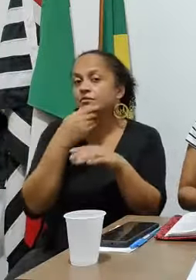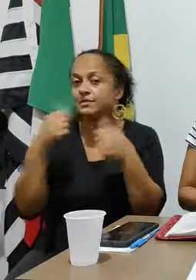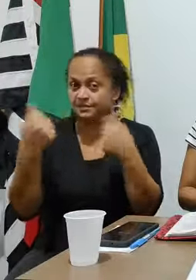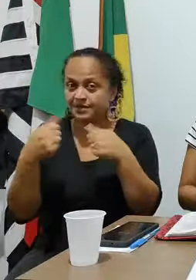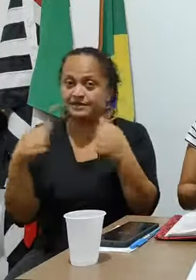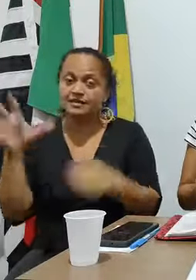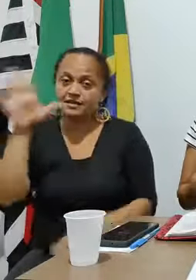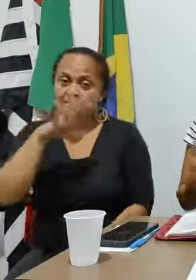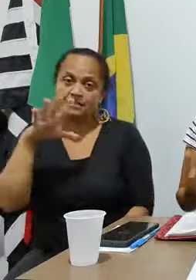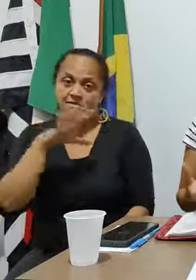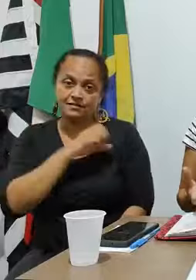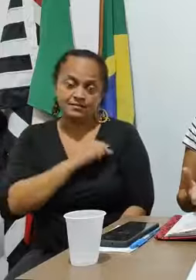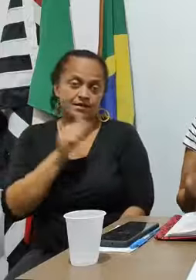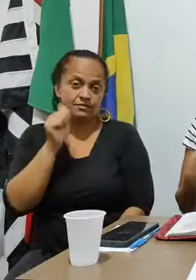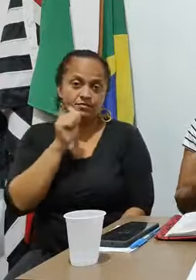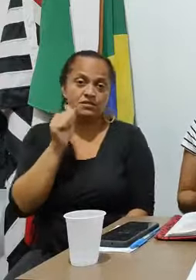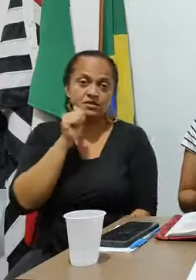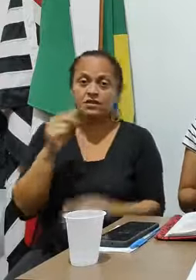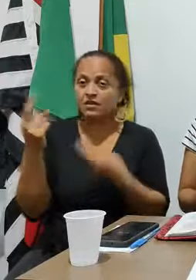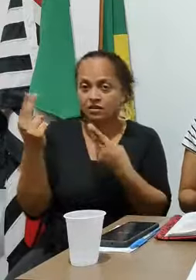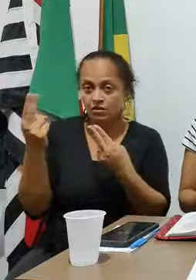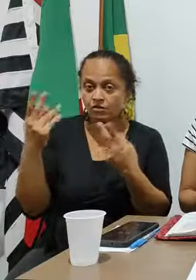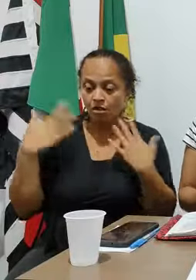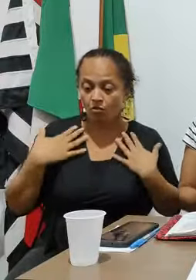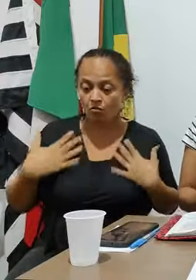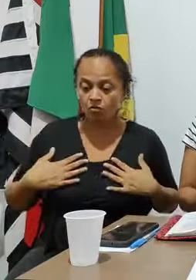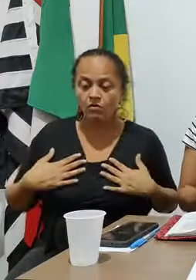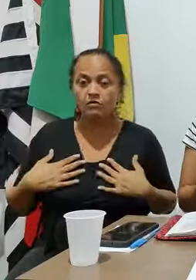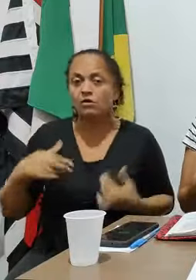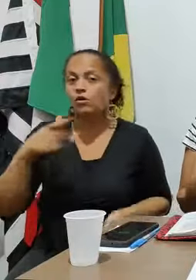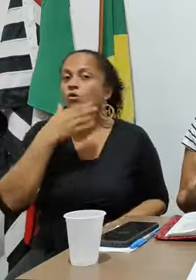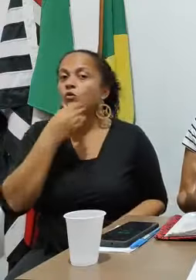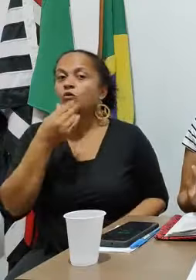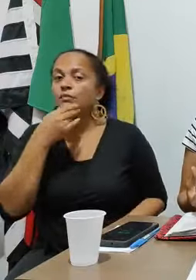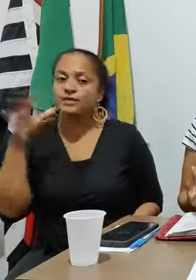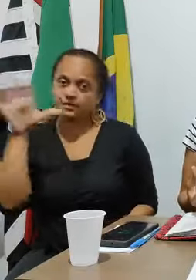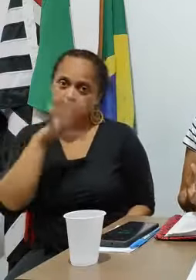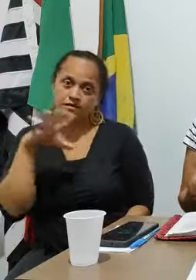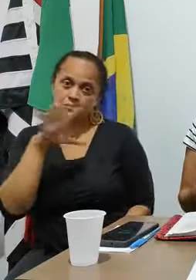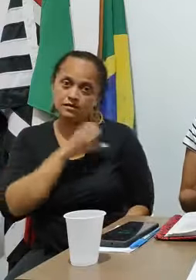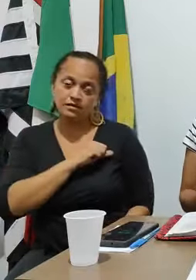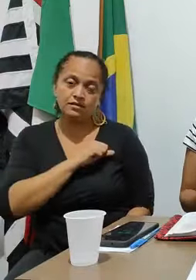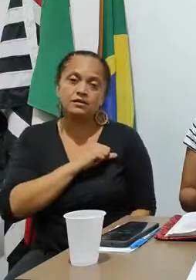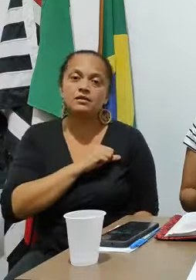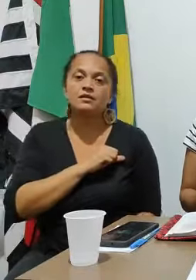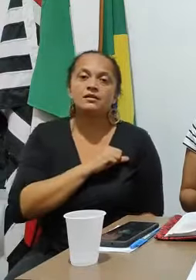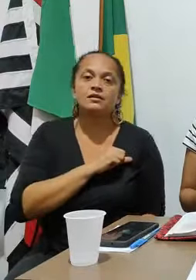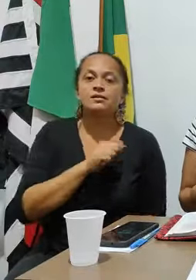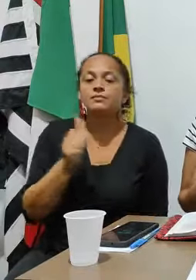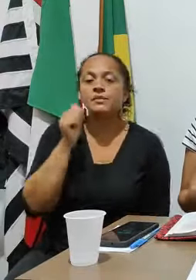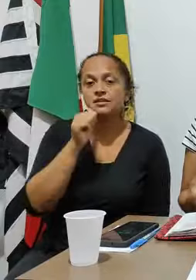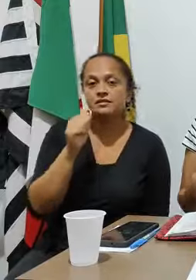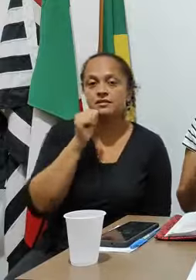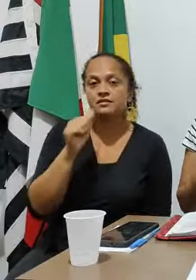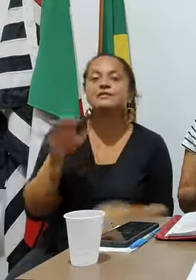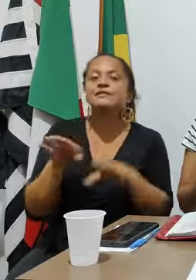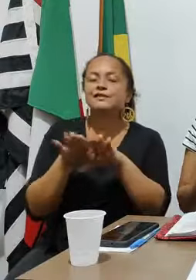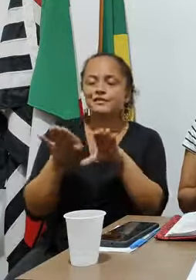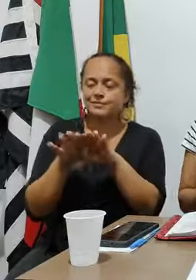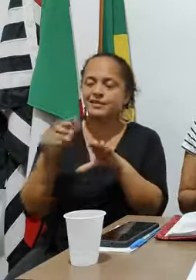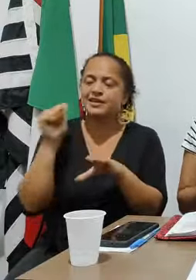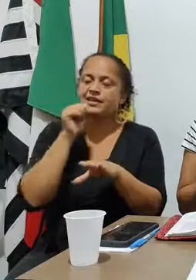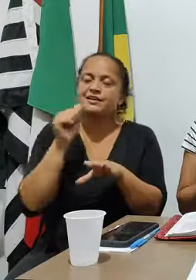próprio corpo. Quem ama a esposa, a si mesmo se ama. Porque ninguém jamais odiou a própria carne, antes a alimenta e